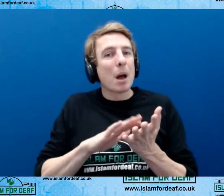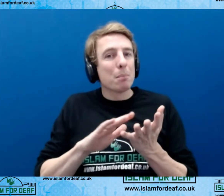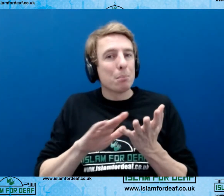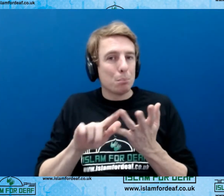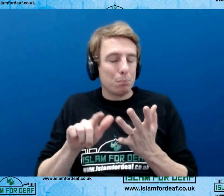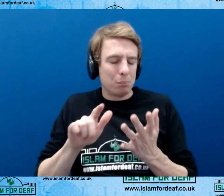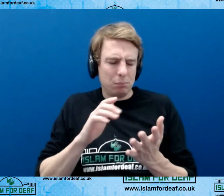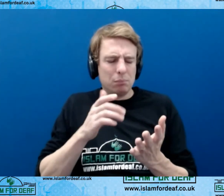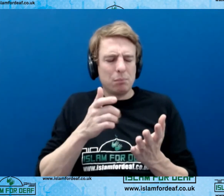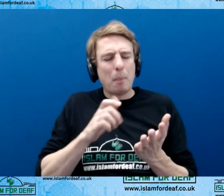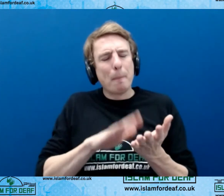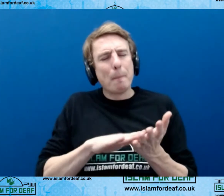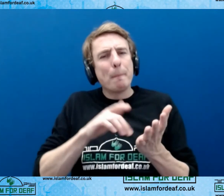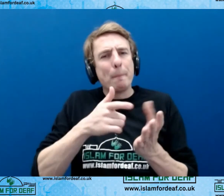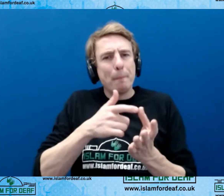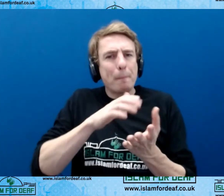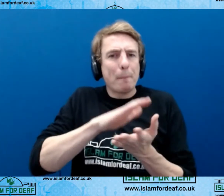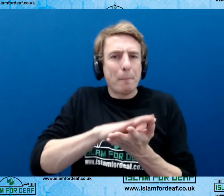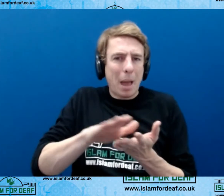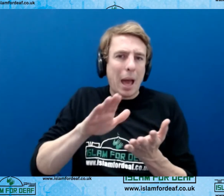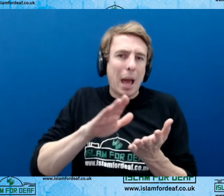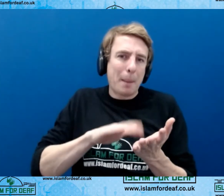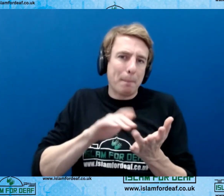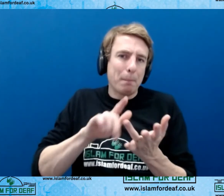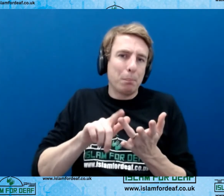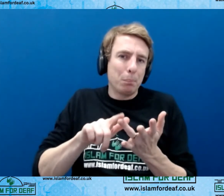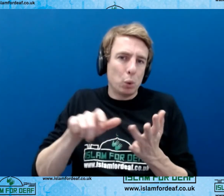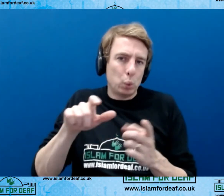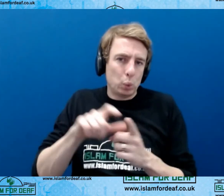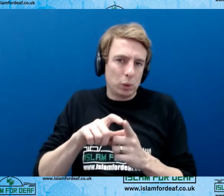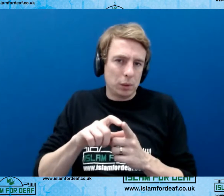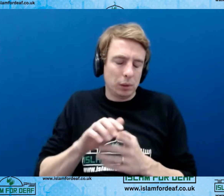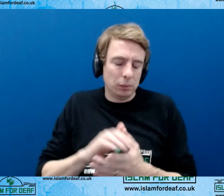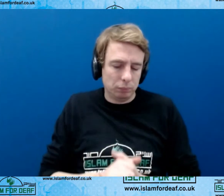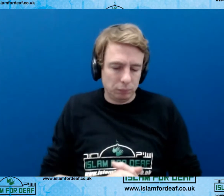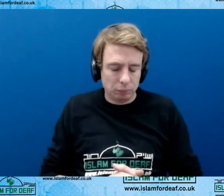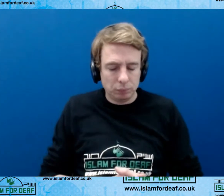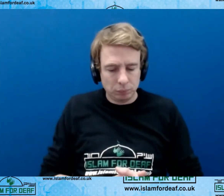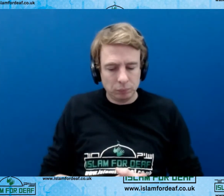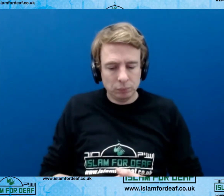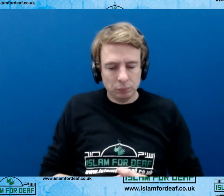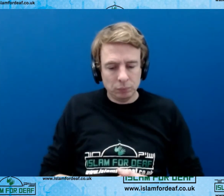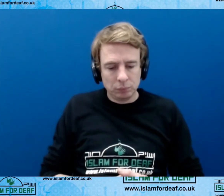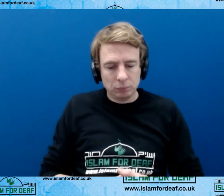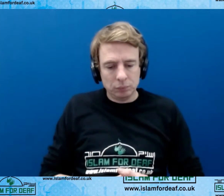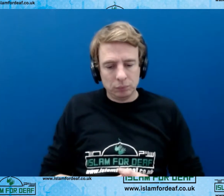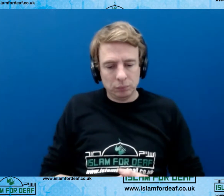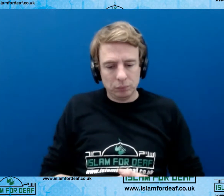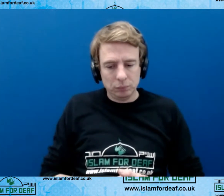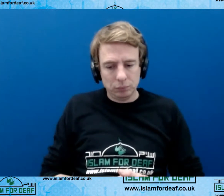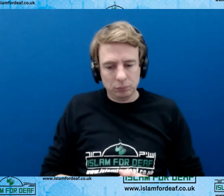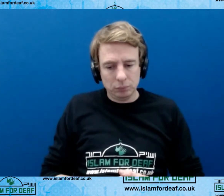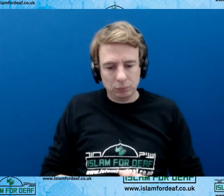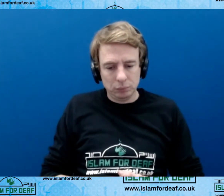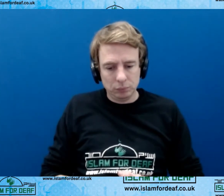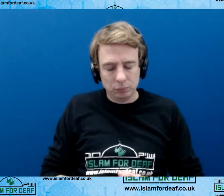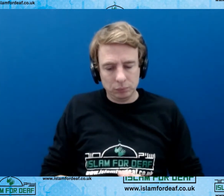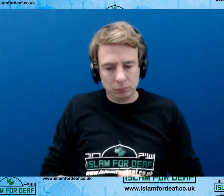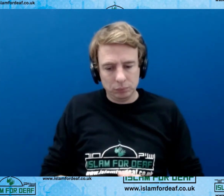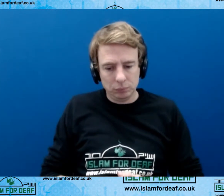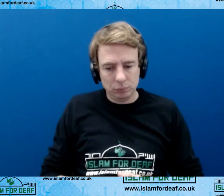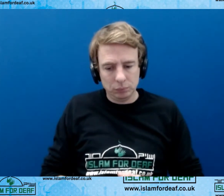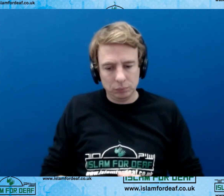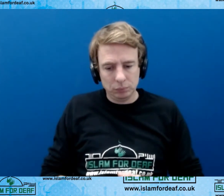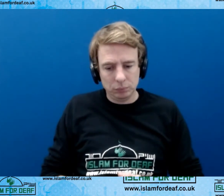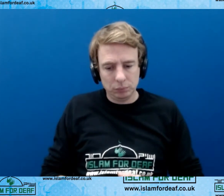ثم قال تعالى: ألم يجعل كيدهم أي مكرهم وتخطيطهم في تضليل أي في ضياع. And then Allah